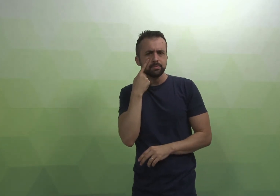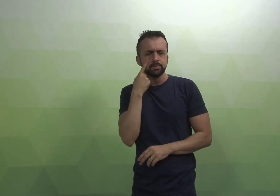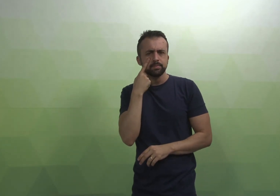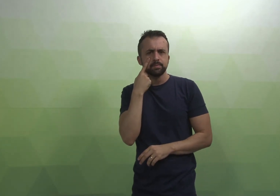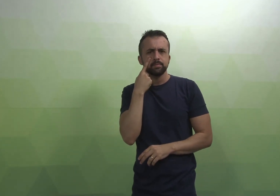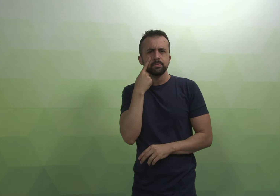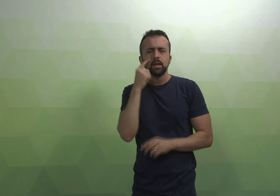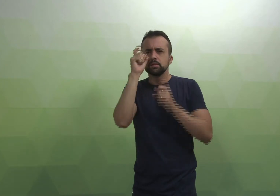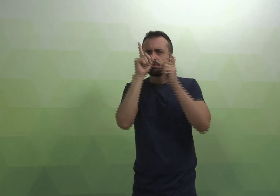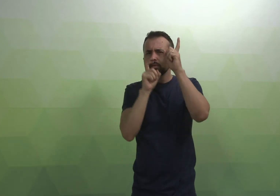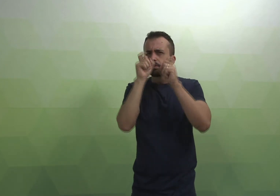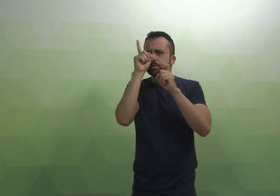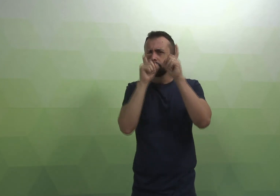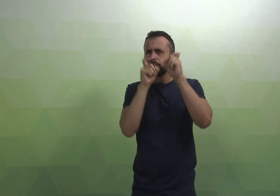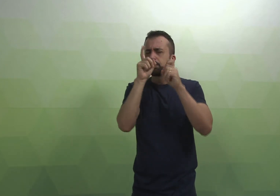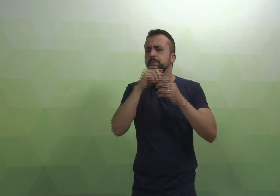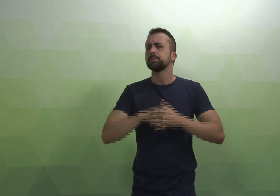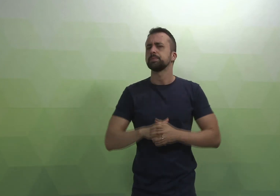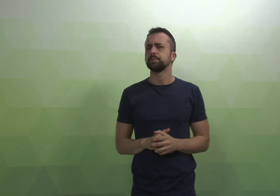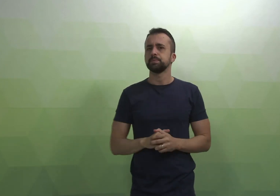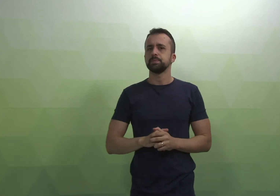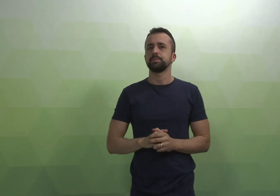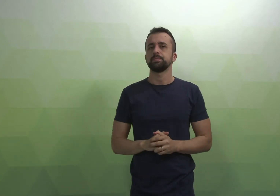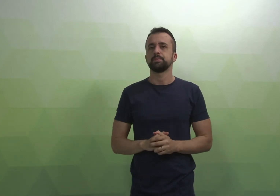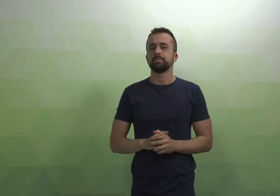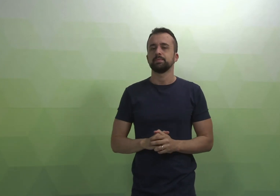Vejam a expressão facial afirmativa.